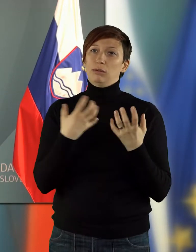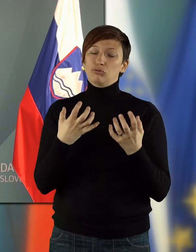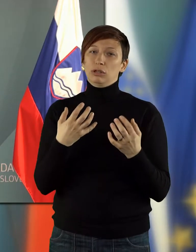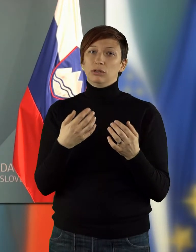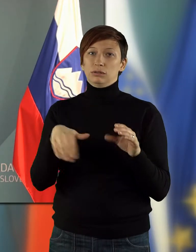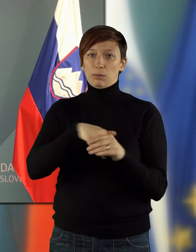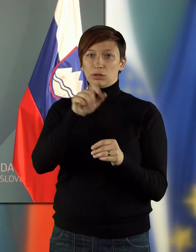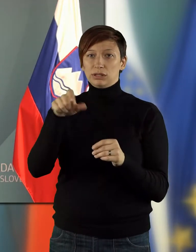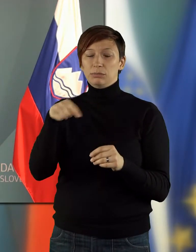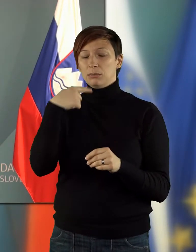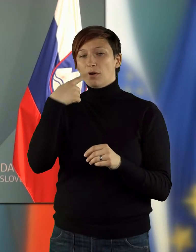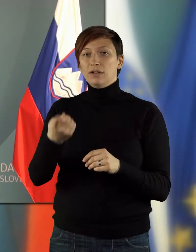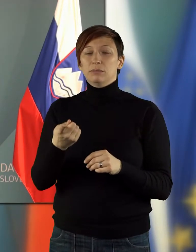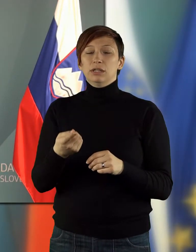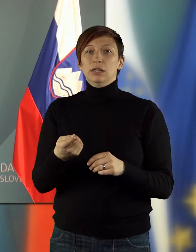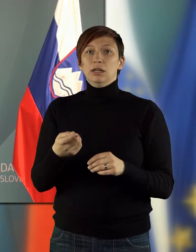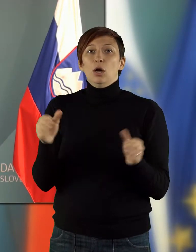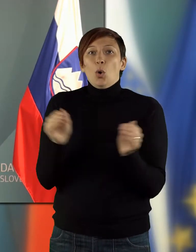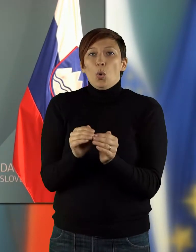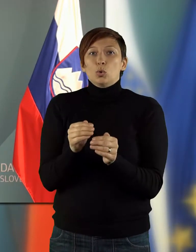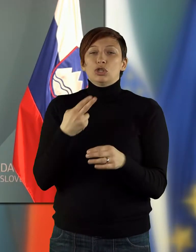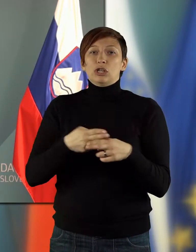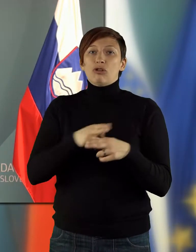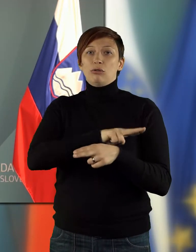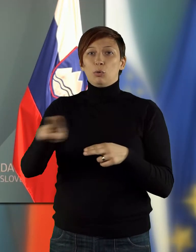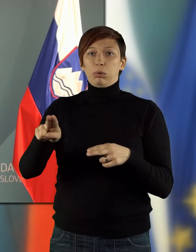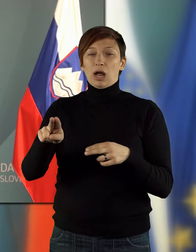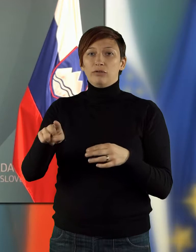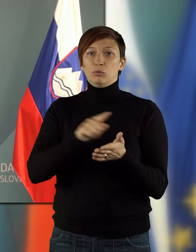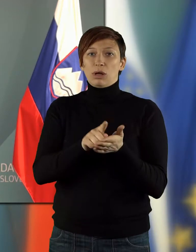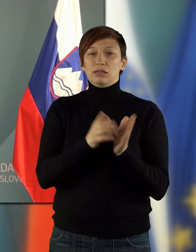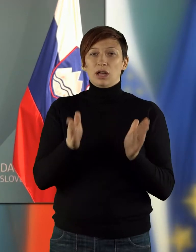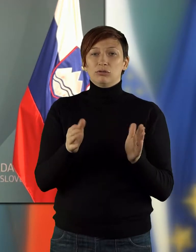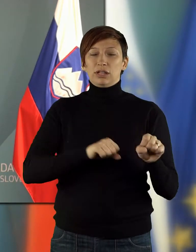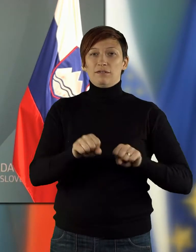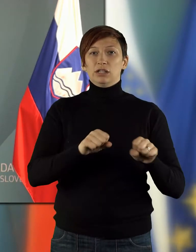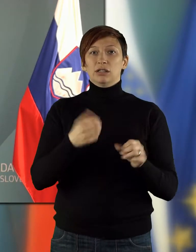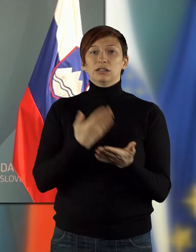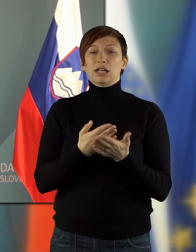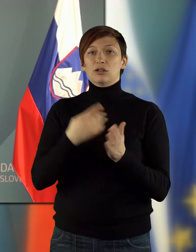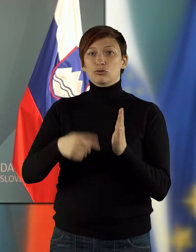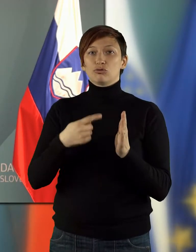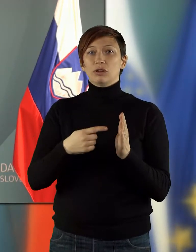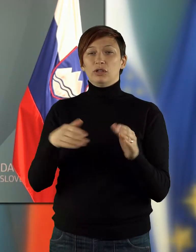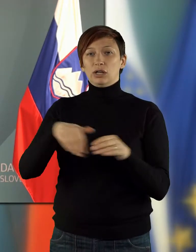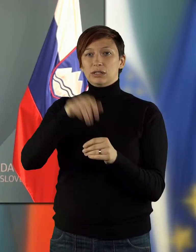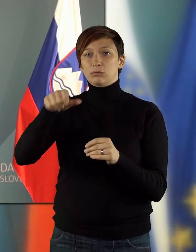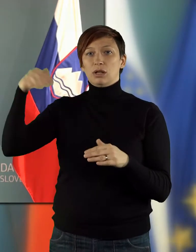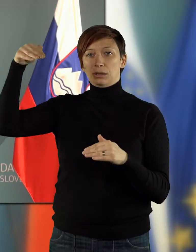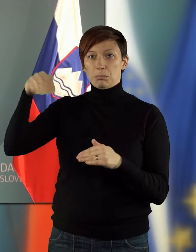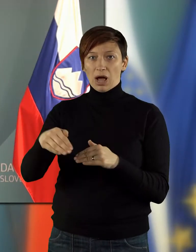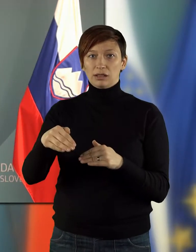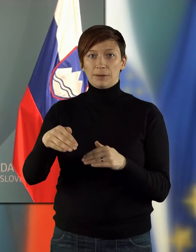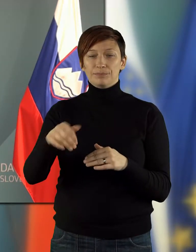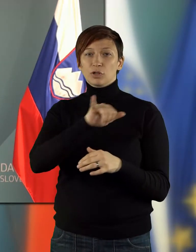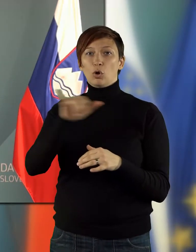više potrebe. Naj po tem povem, da v ožji državni upravi v mandatu te vlade dejansko število zaposlenih